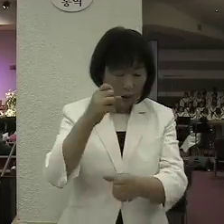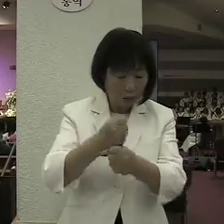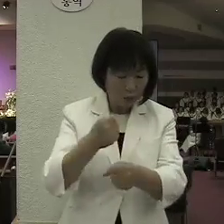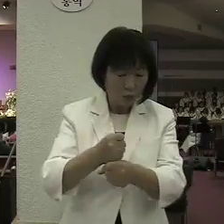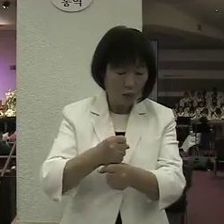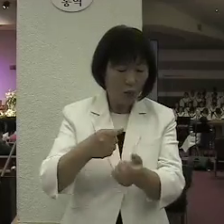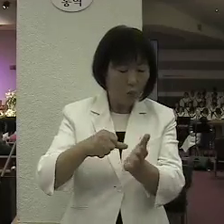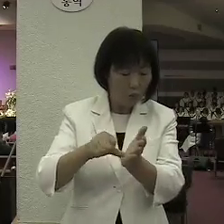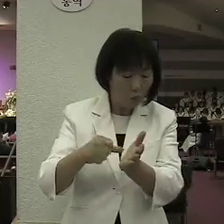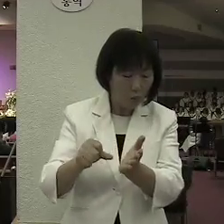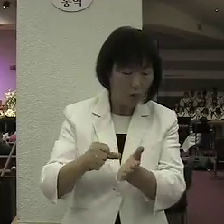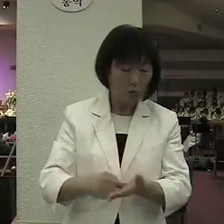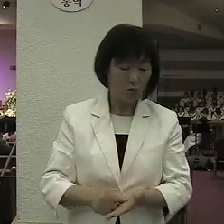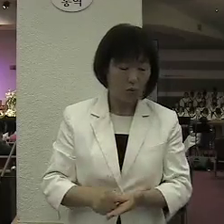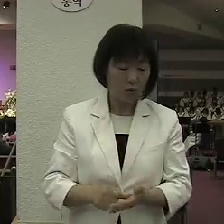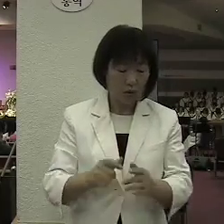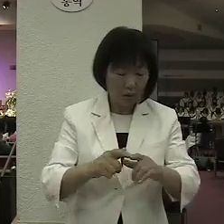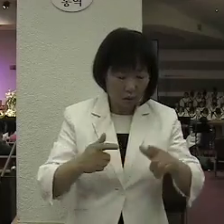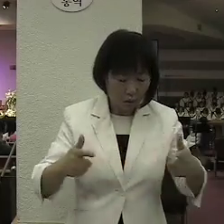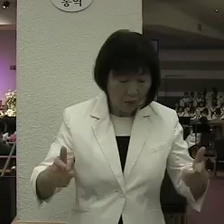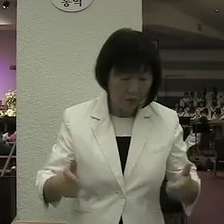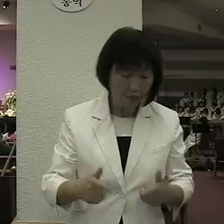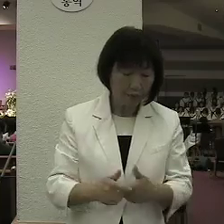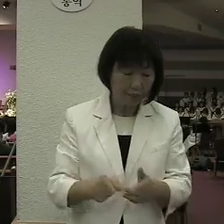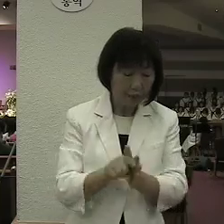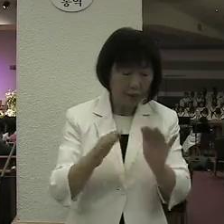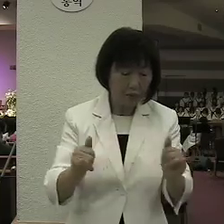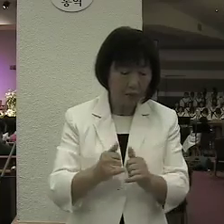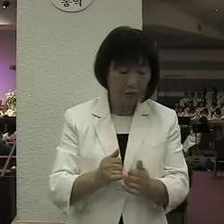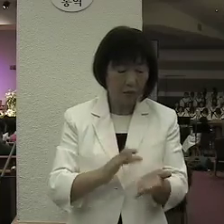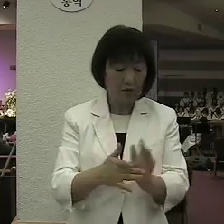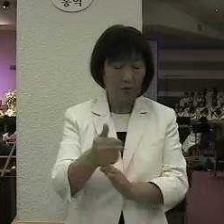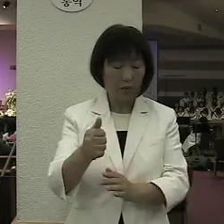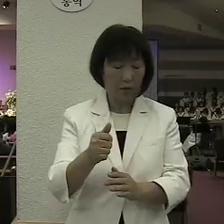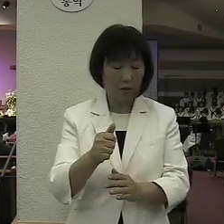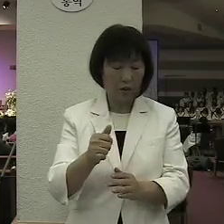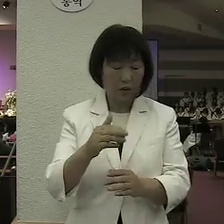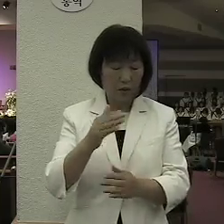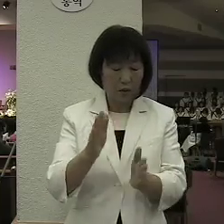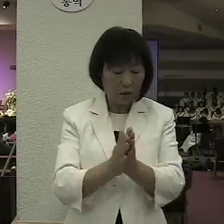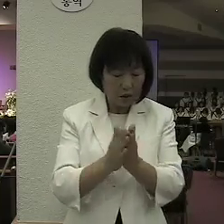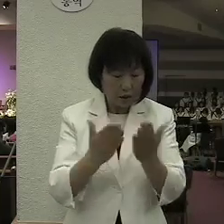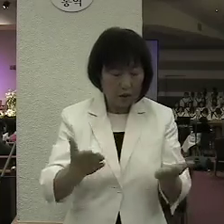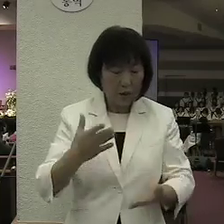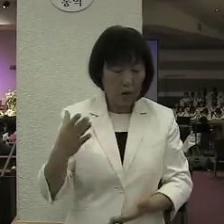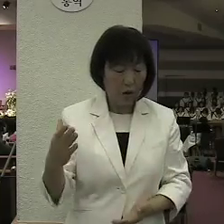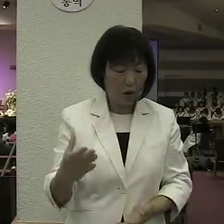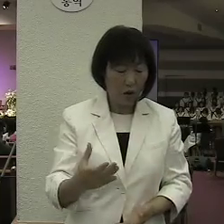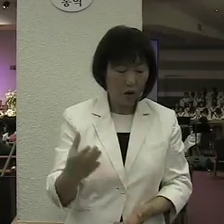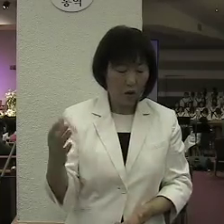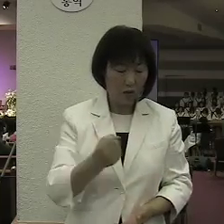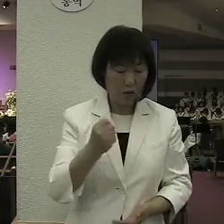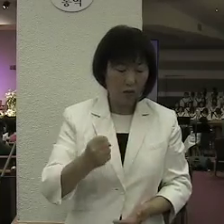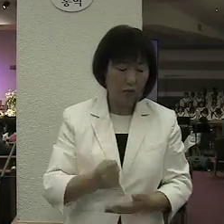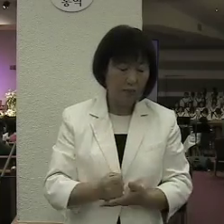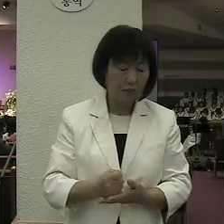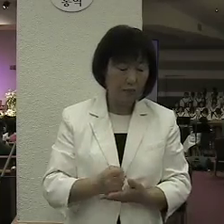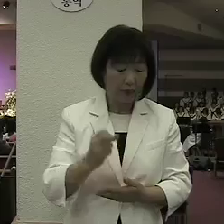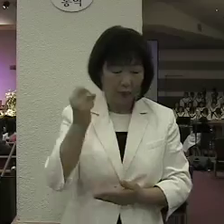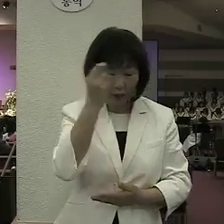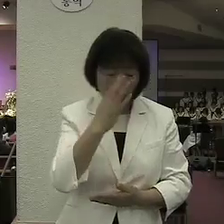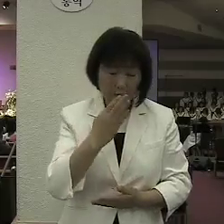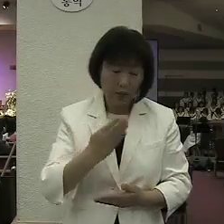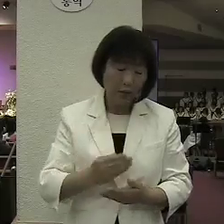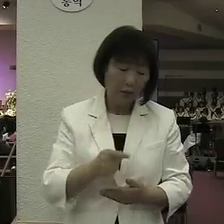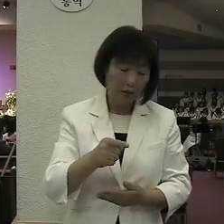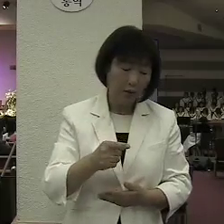내 생물과 24장로들이, 내 생물은 하나님의 모든 그 창조물을 가리킵니다. 모든